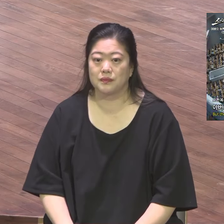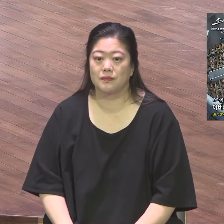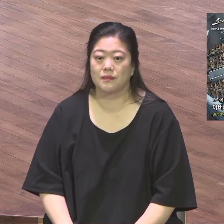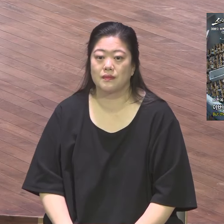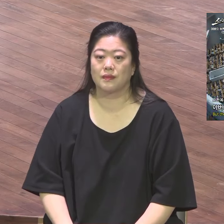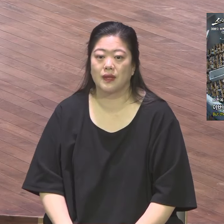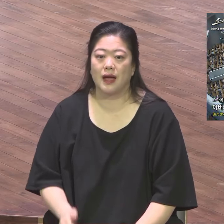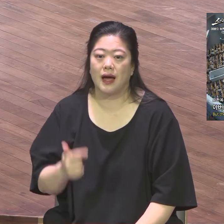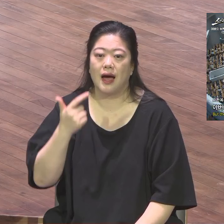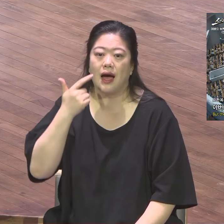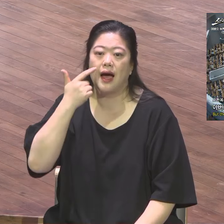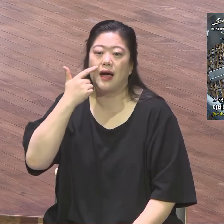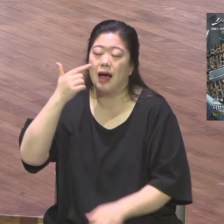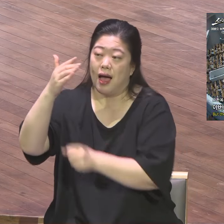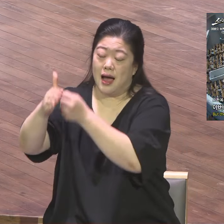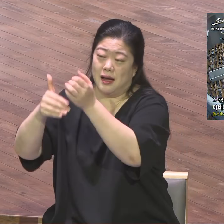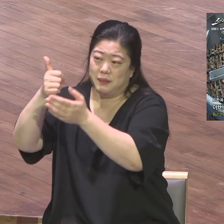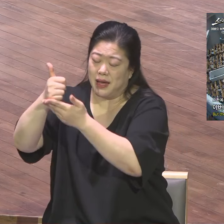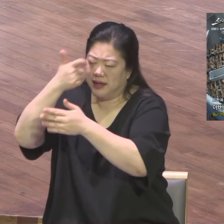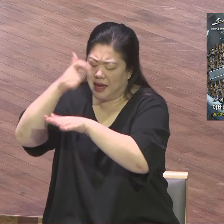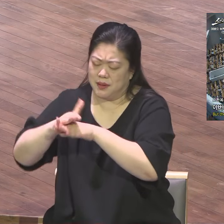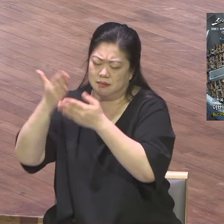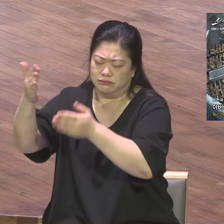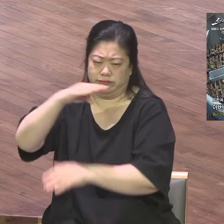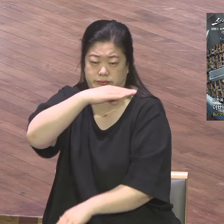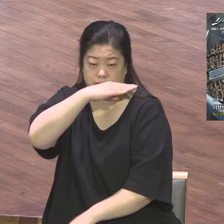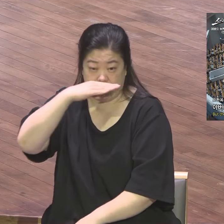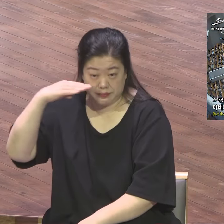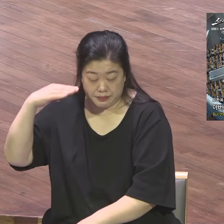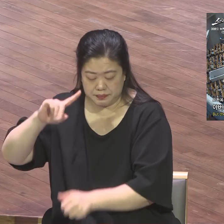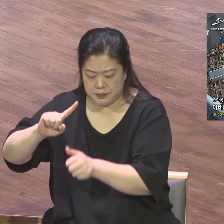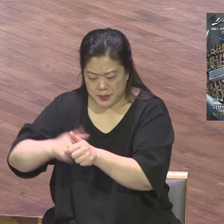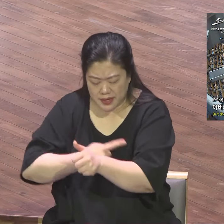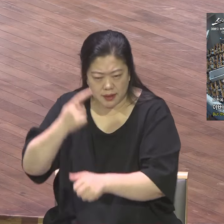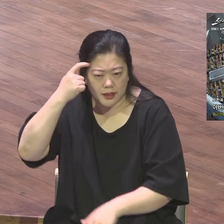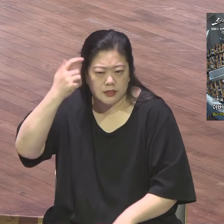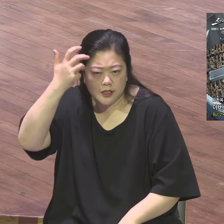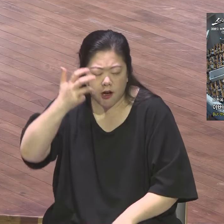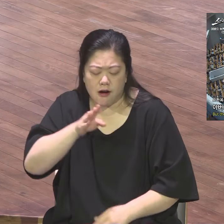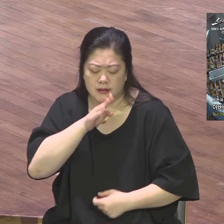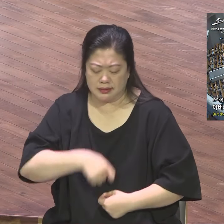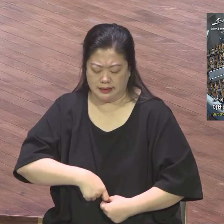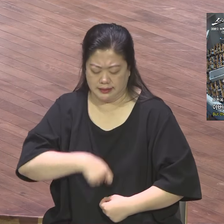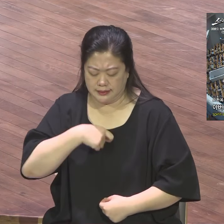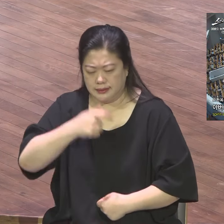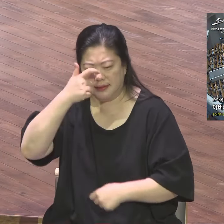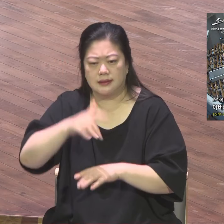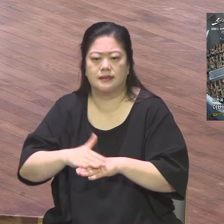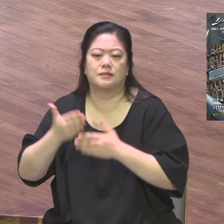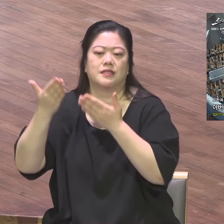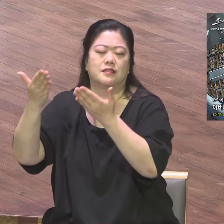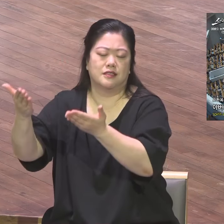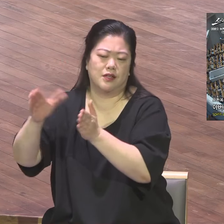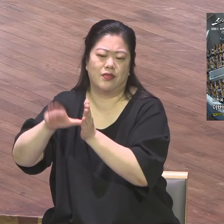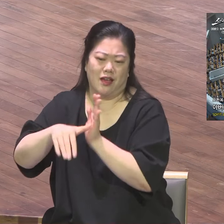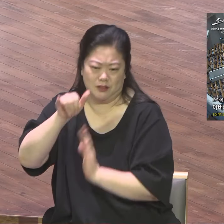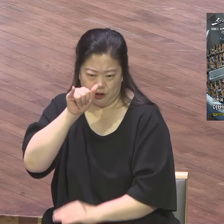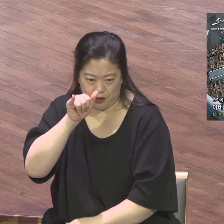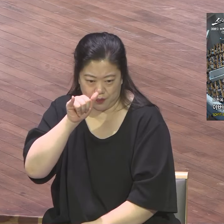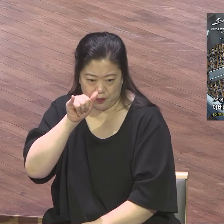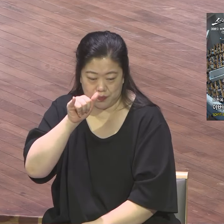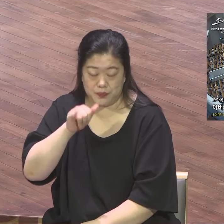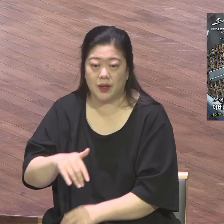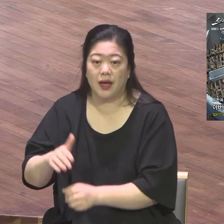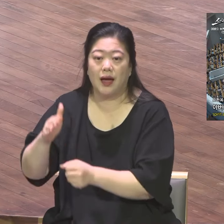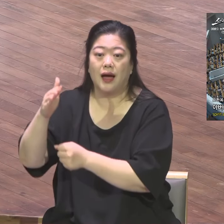참되고 예배하는 자들은 영과 진리로 예배할 때가 오나니 곧 이때라. 아버지께서는